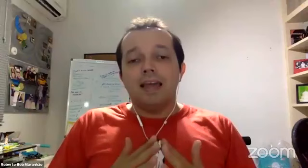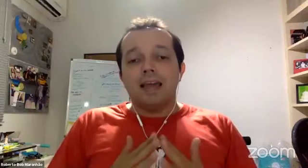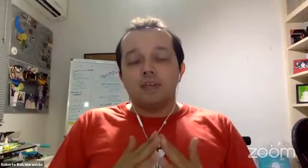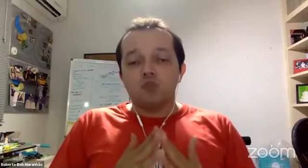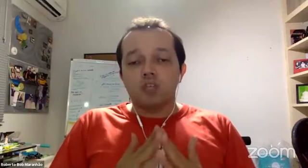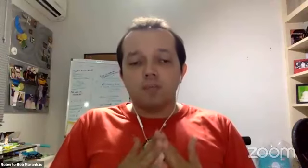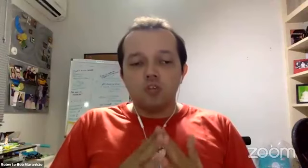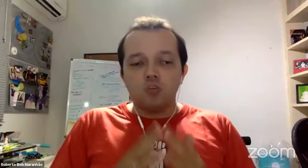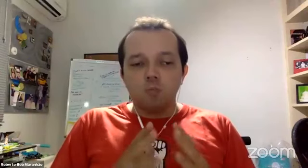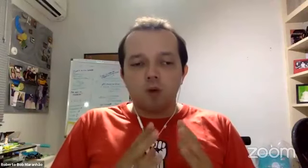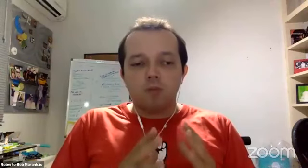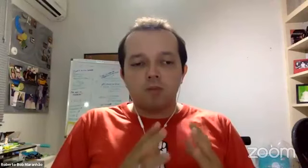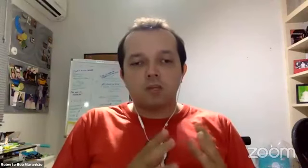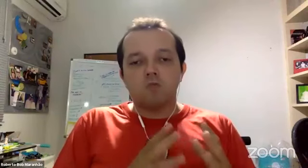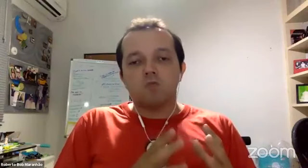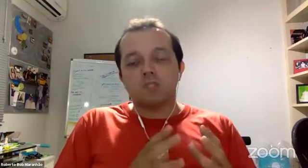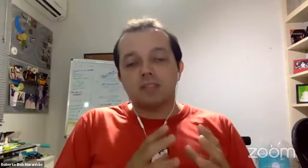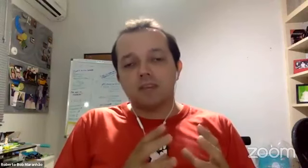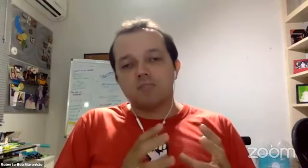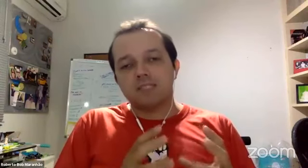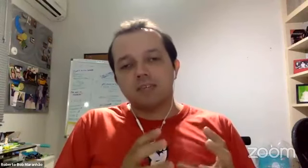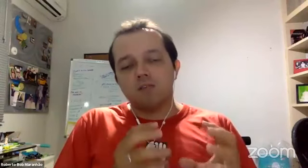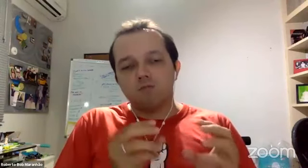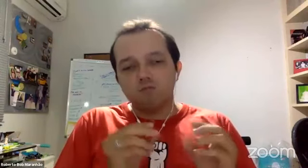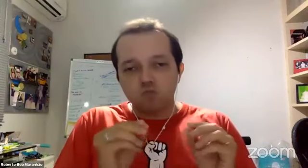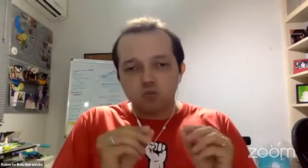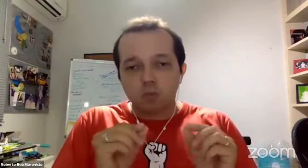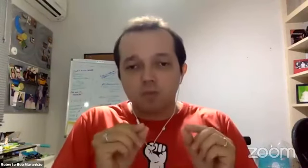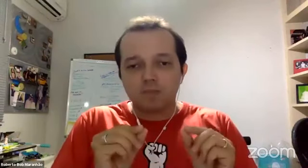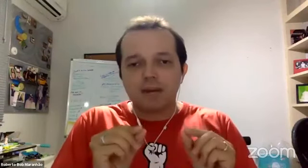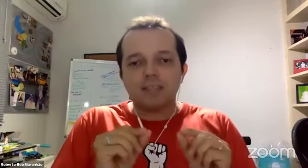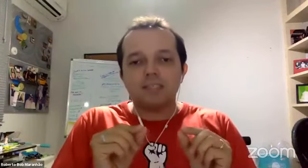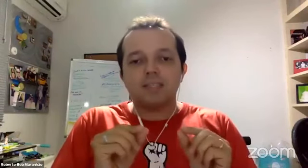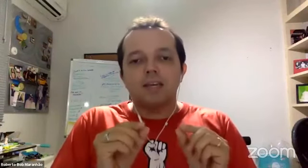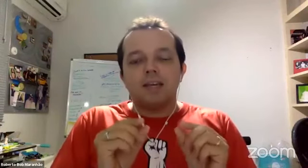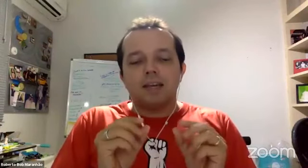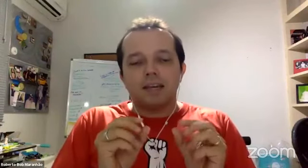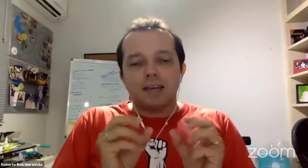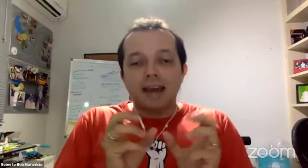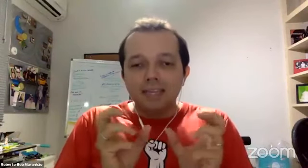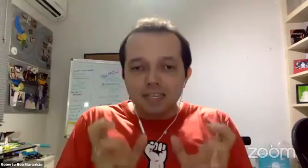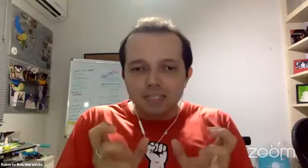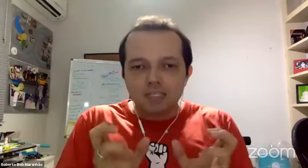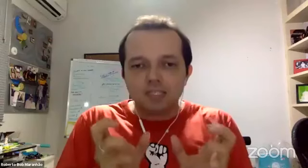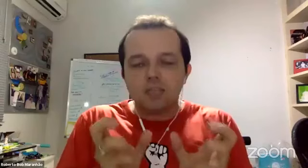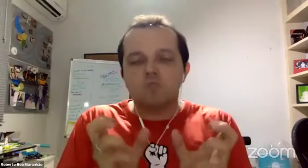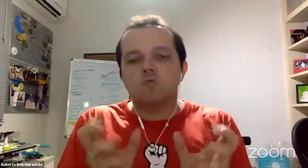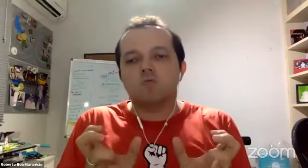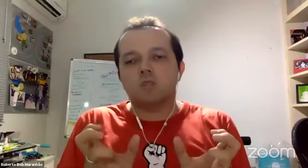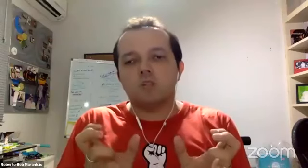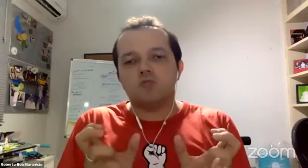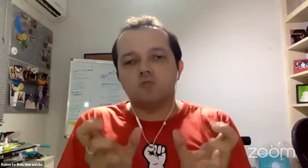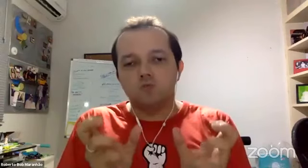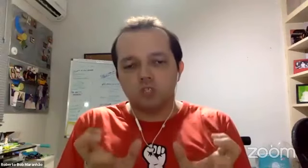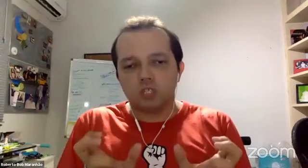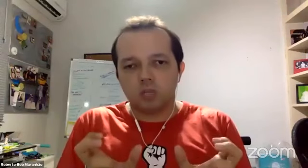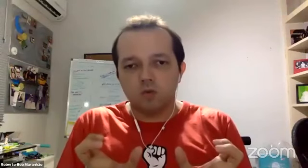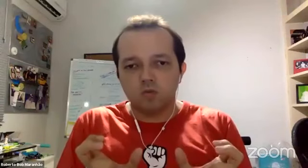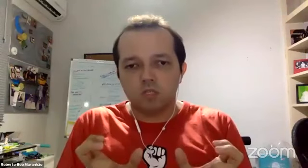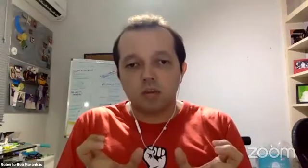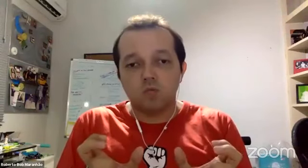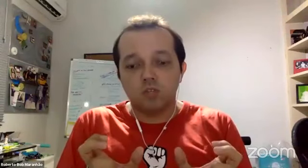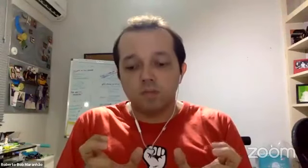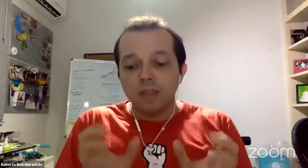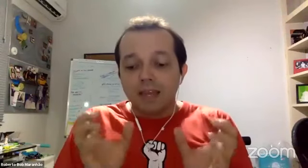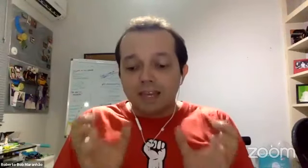né, é justamente um problema que eu considero ser um dos problemas mais raízes dentro do contexto do Sistema